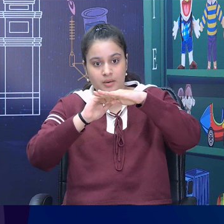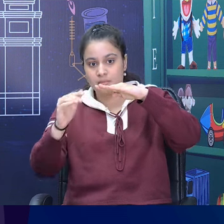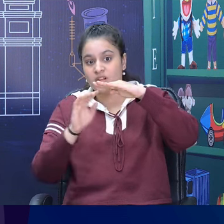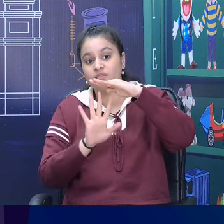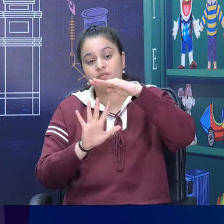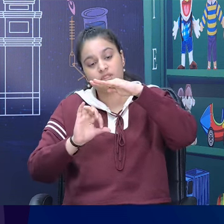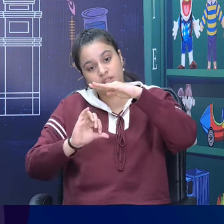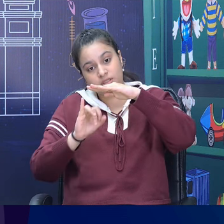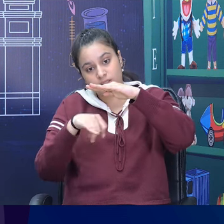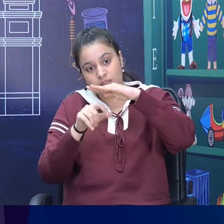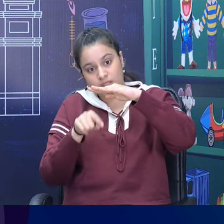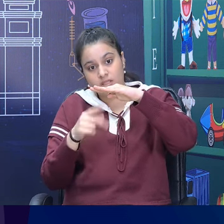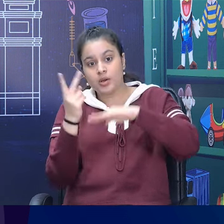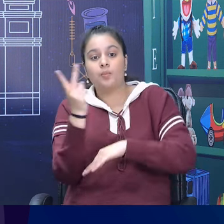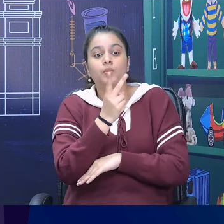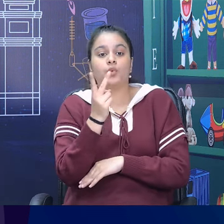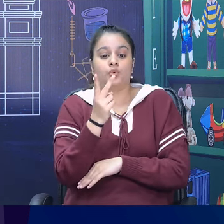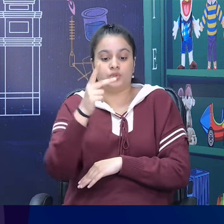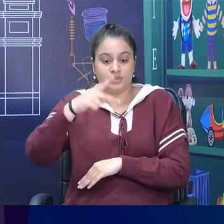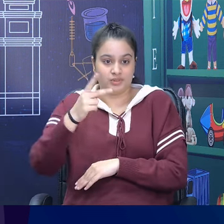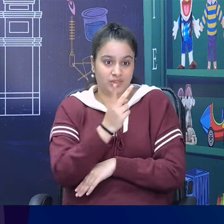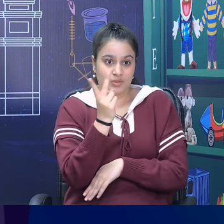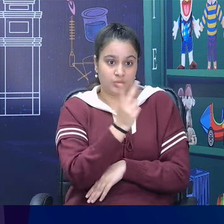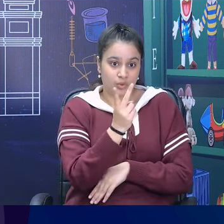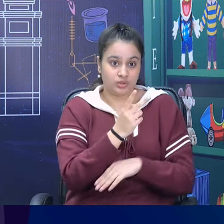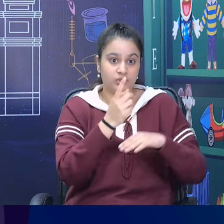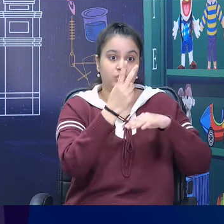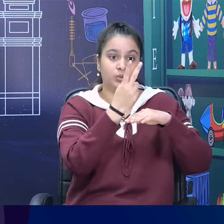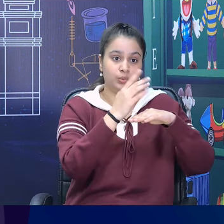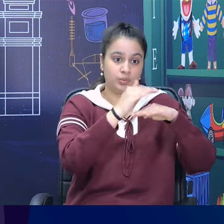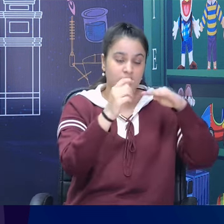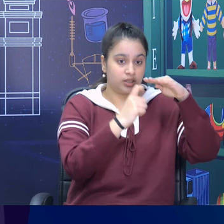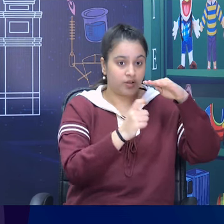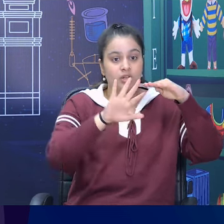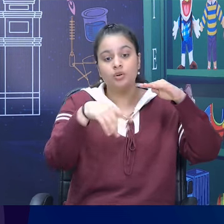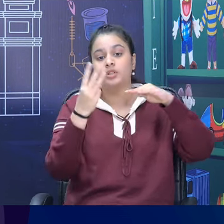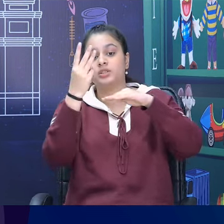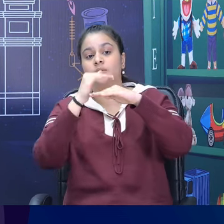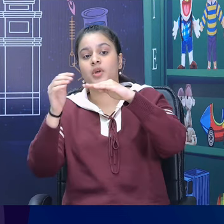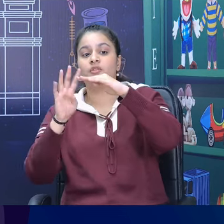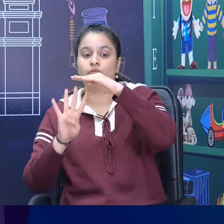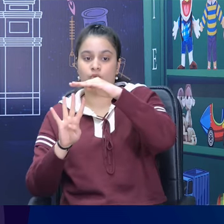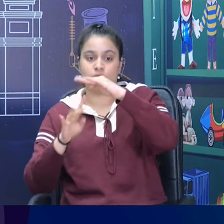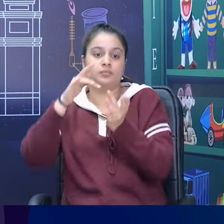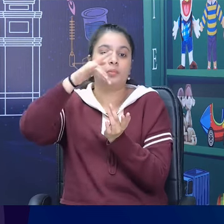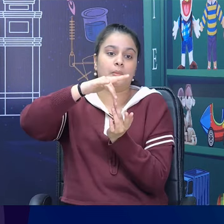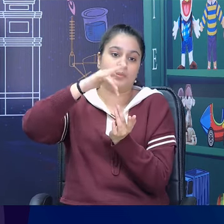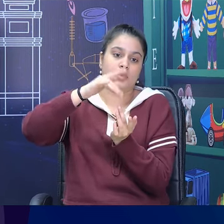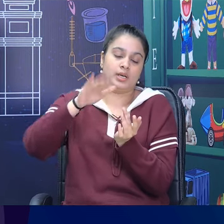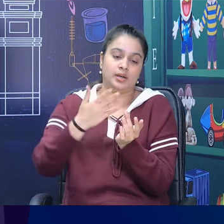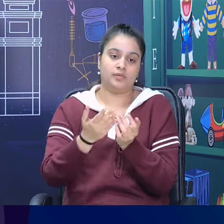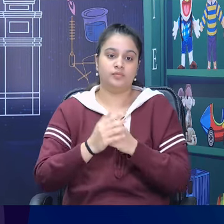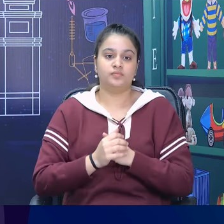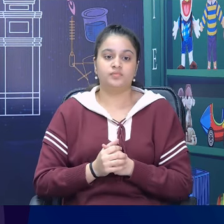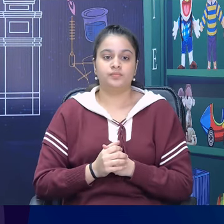दोनों नंबर्स के बीच में 2/7 और 3/4 के बीच में लाइ करता है इस टाइप से आप अनलिमिटेड रेशनल नंबर इन दोनों नंबर्स के बीच में